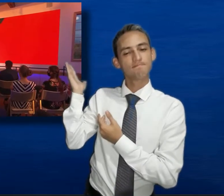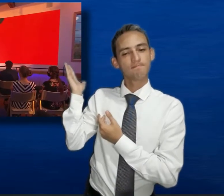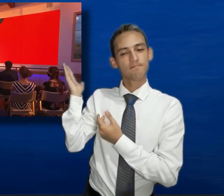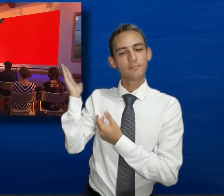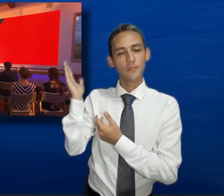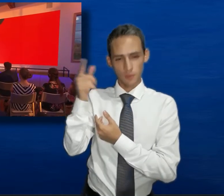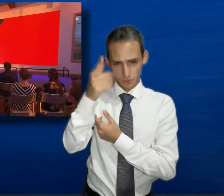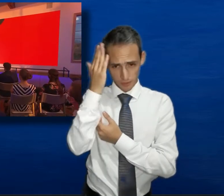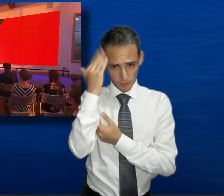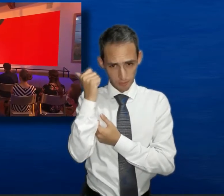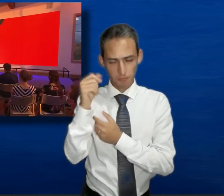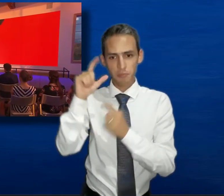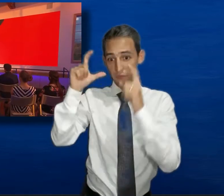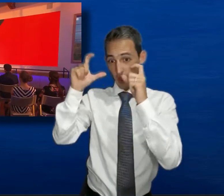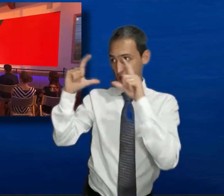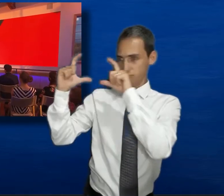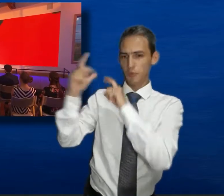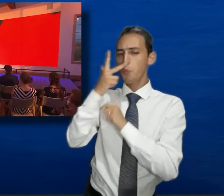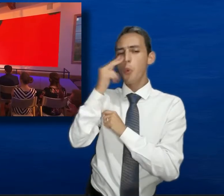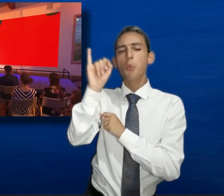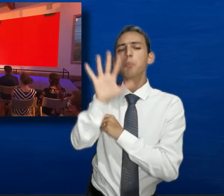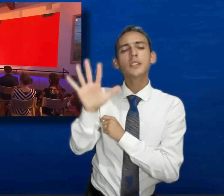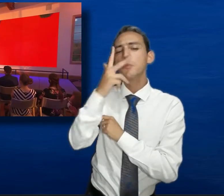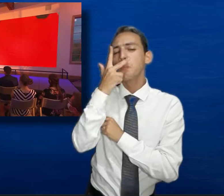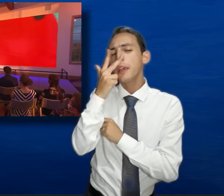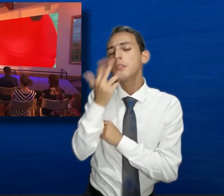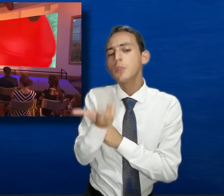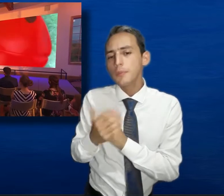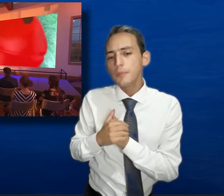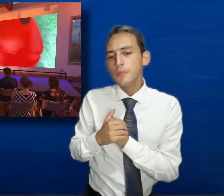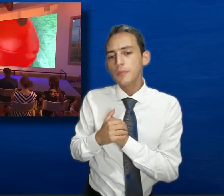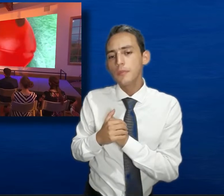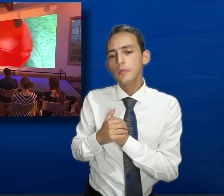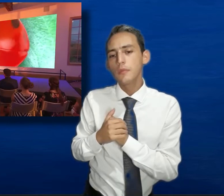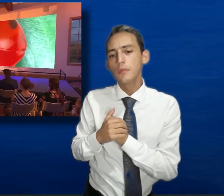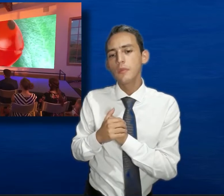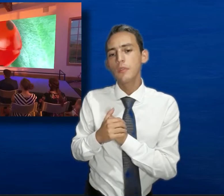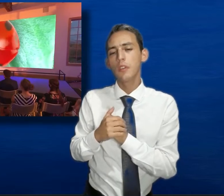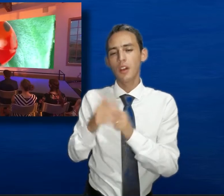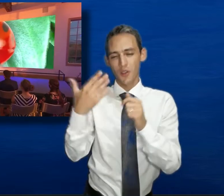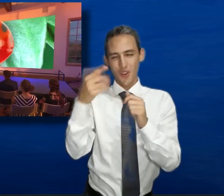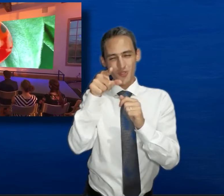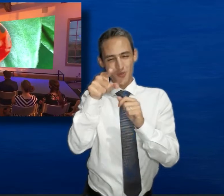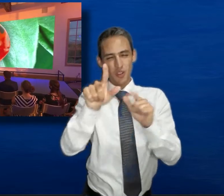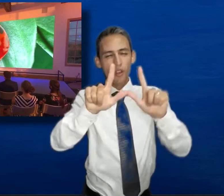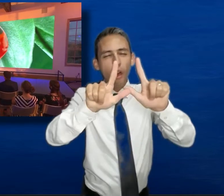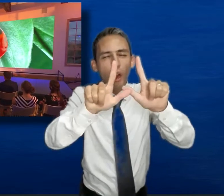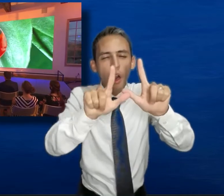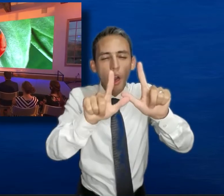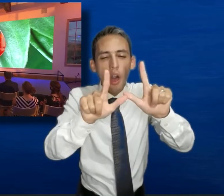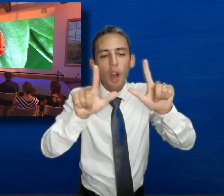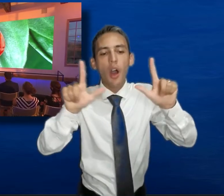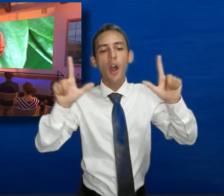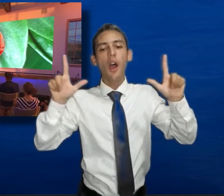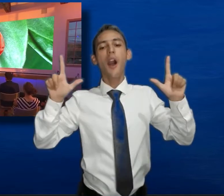imagem. O que vocês estão vendo? Vocês sabem o que essa imagem retrata? Agora,